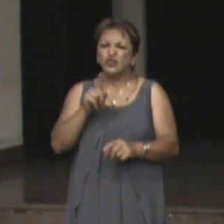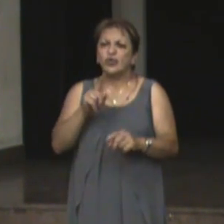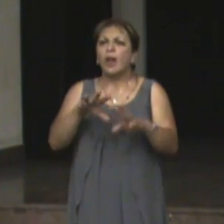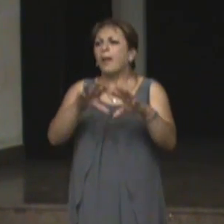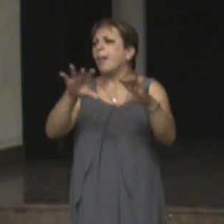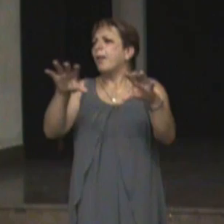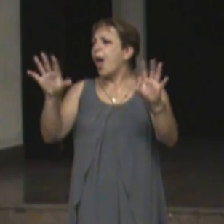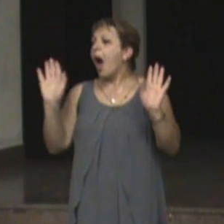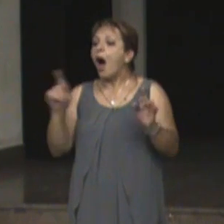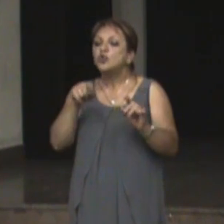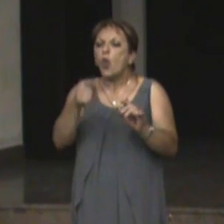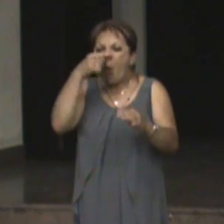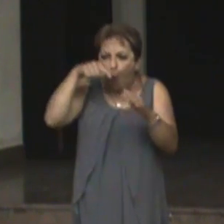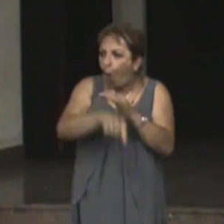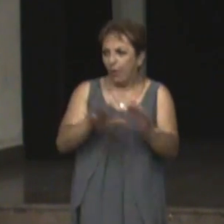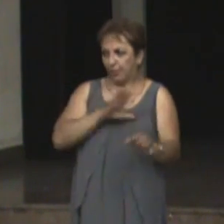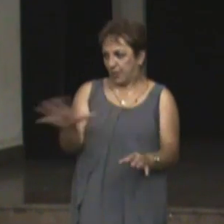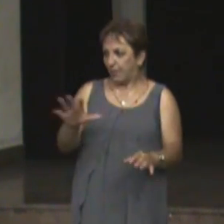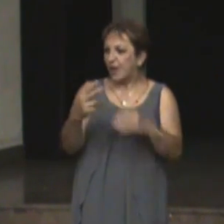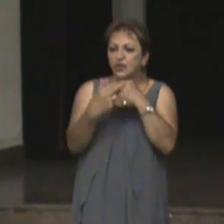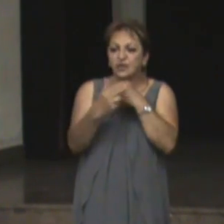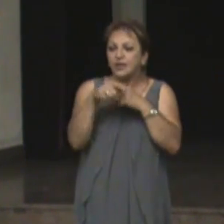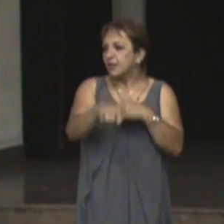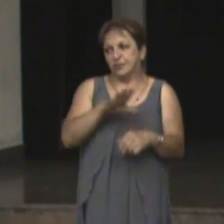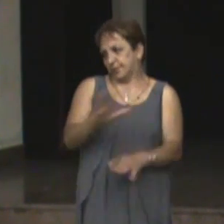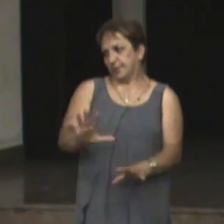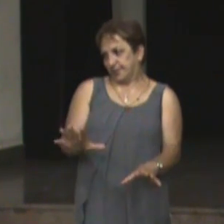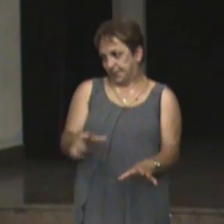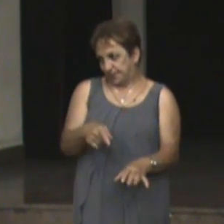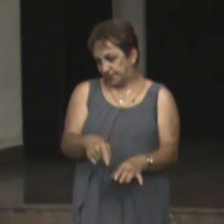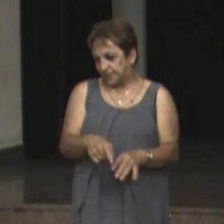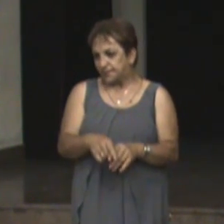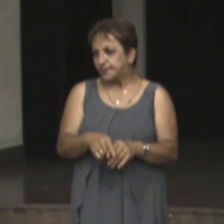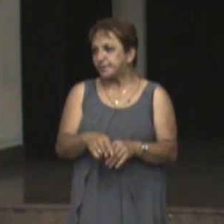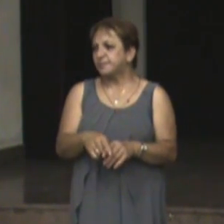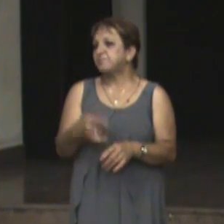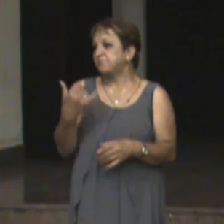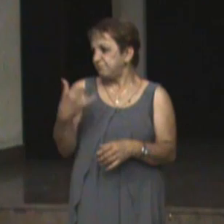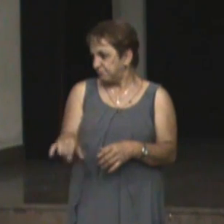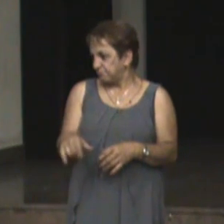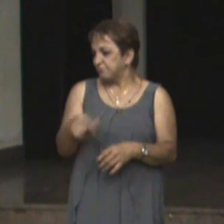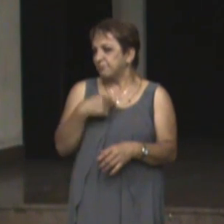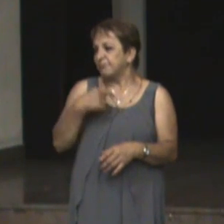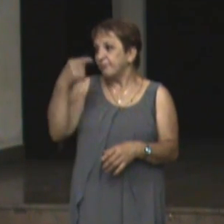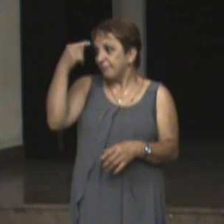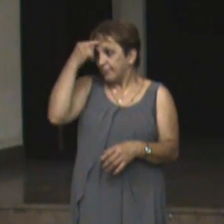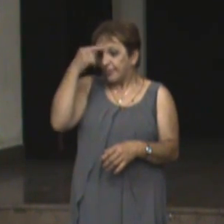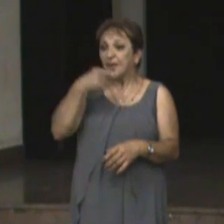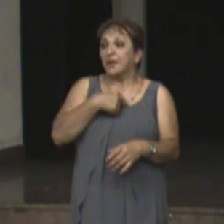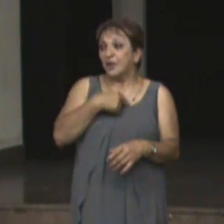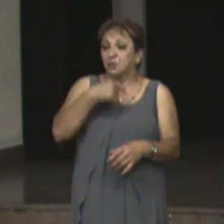բայց նոր կտակարանի ծանոթ չեն։ Եվ անկեղծ ասած, ես մեծ